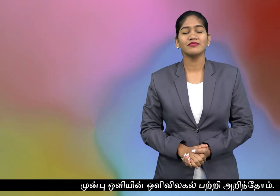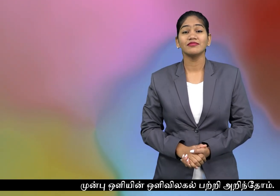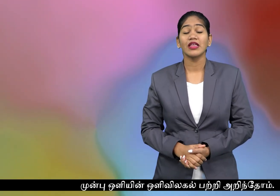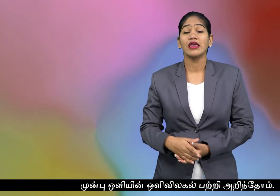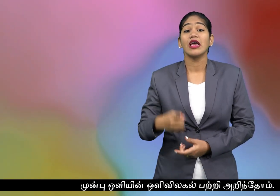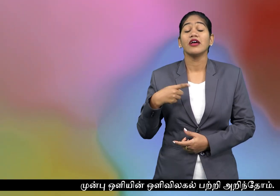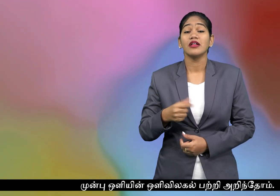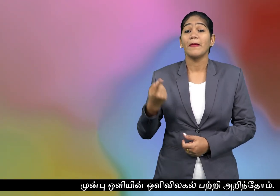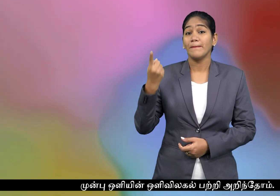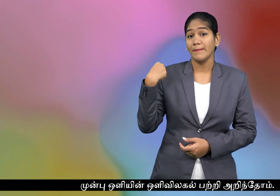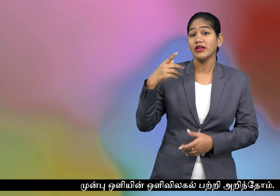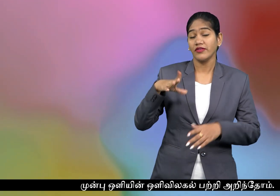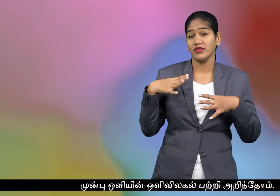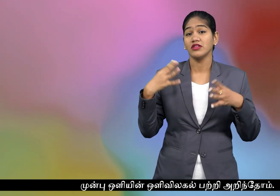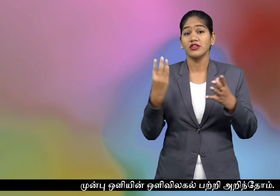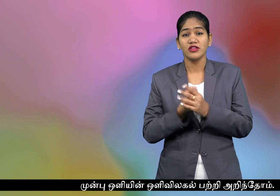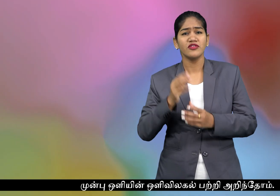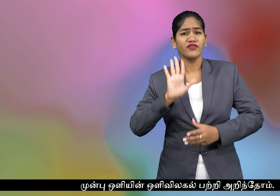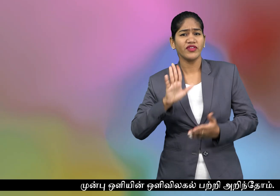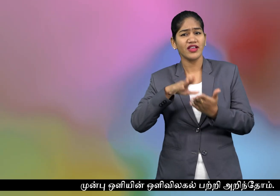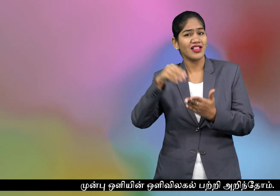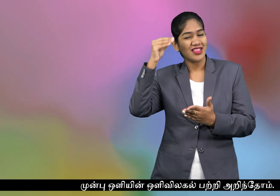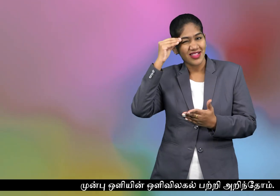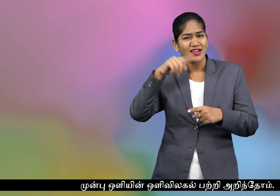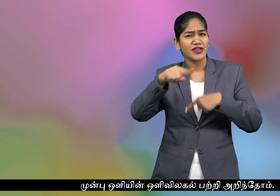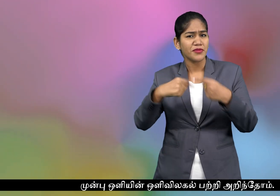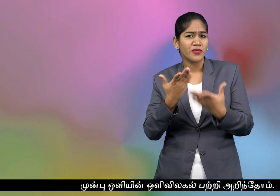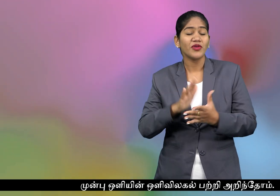முன் பாட பகுதியில் ஒளியின் ஒளிவிலகல் பற்றி அறிந்தோம்.